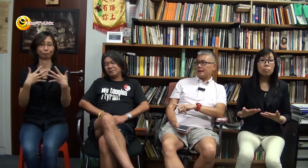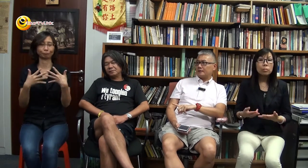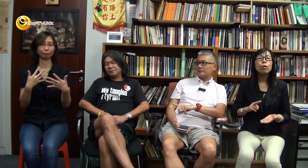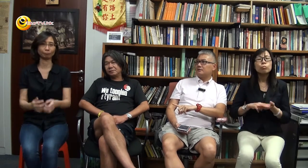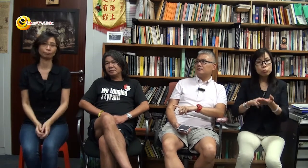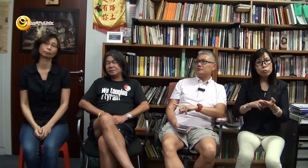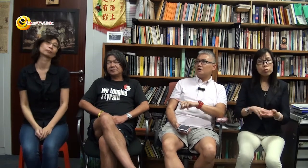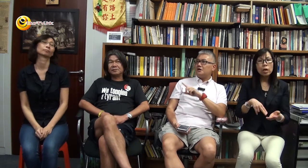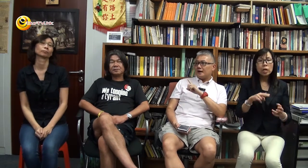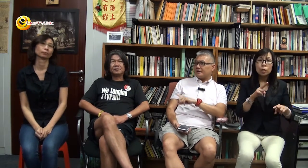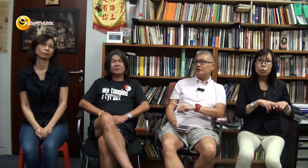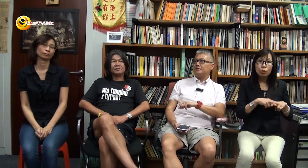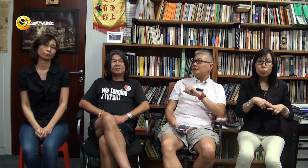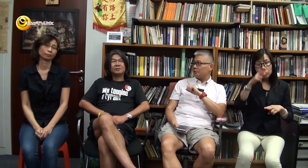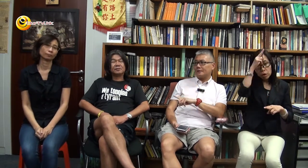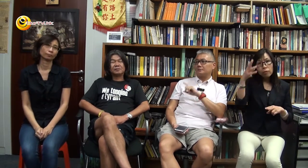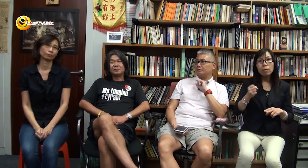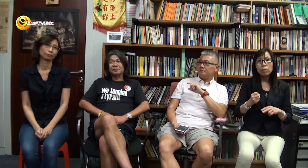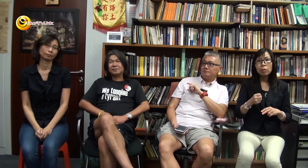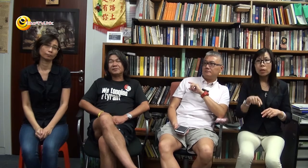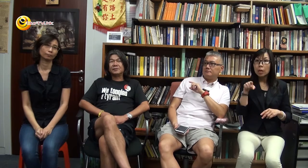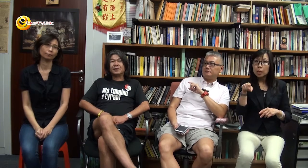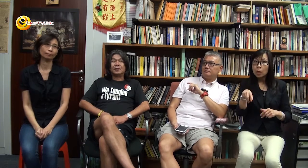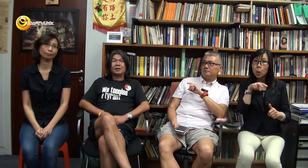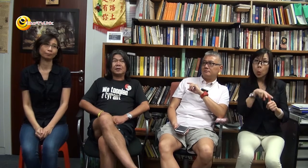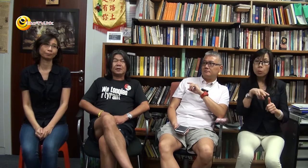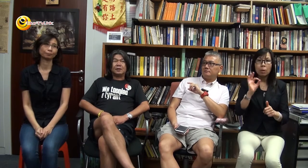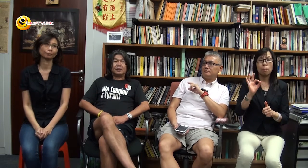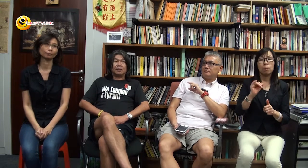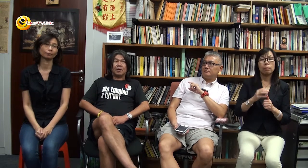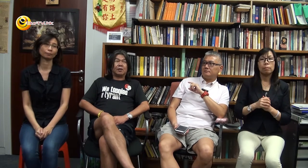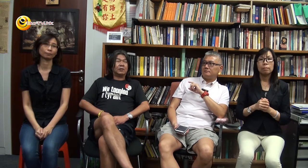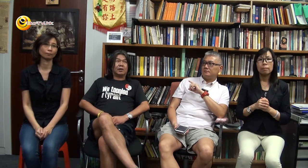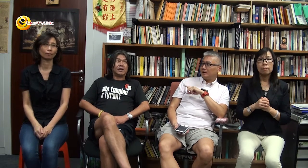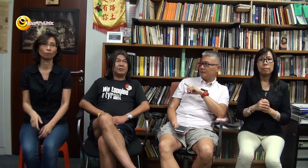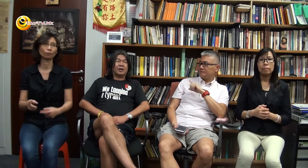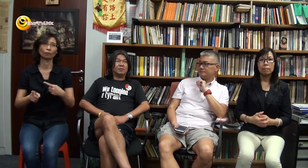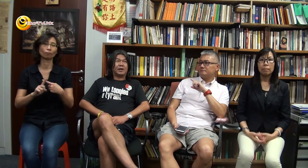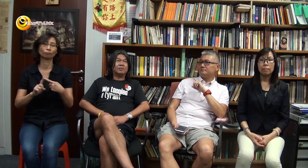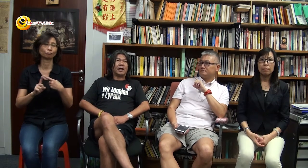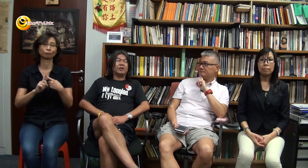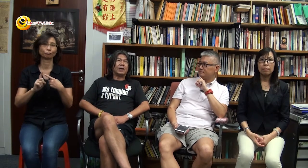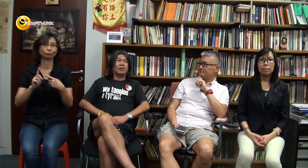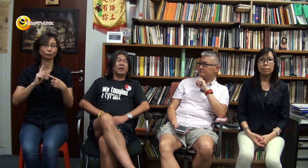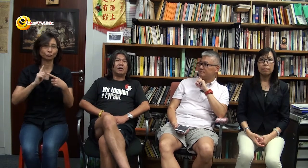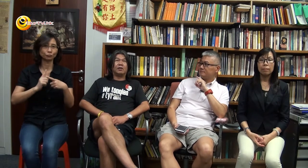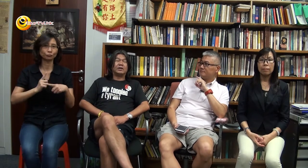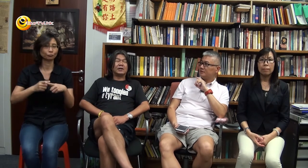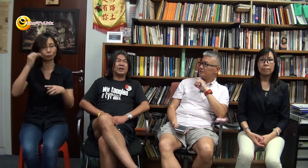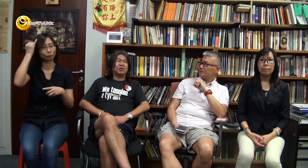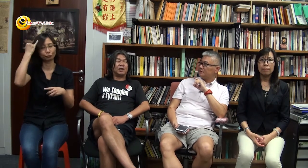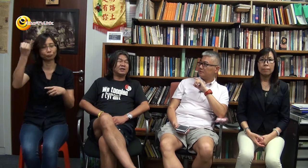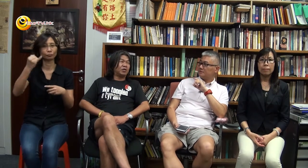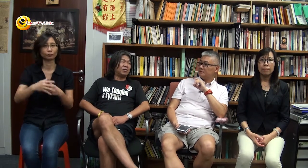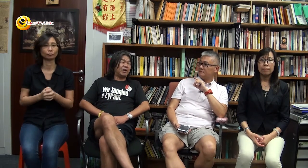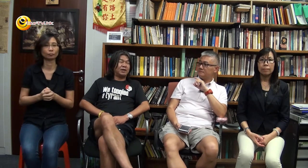習近平對呢單嘢，佢自己都控制唔到咧， 好難講。我真係唔明白。咁但係老實講，呢個曾